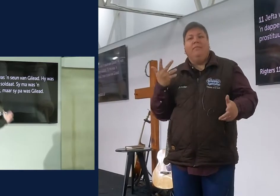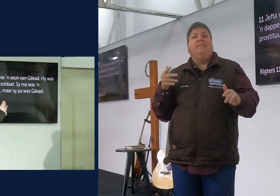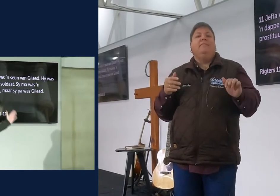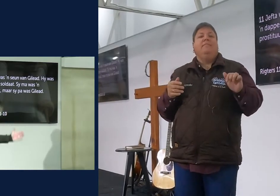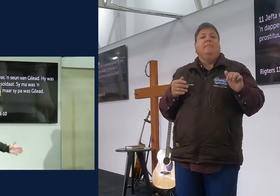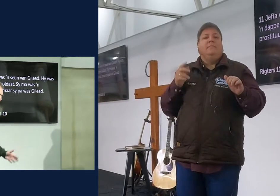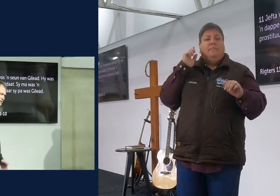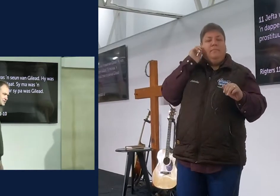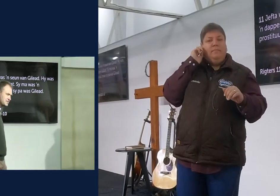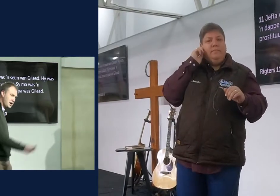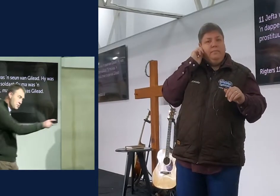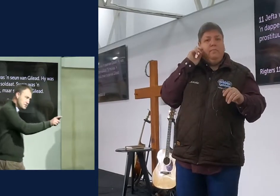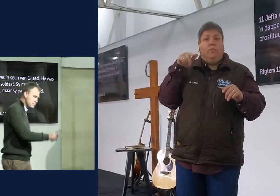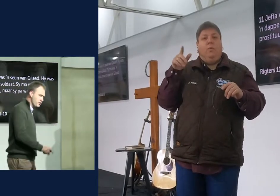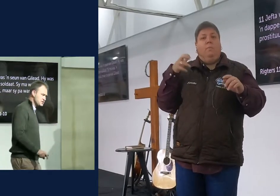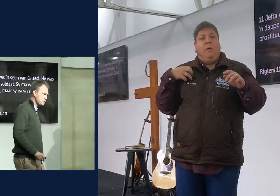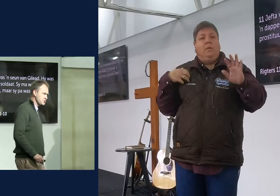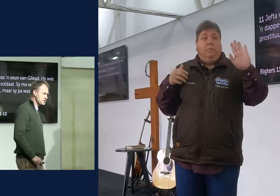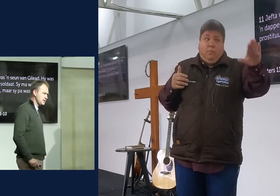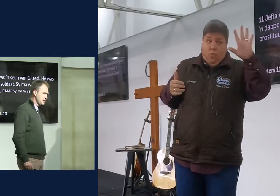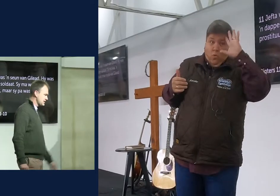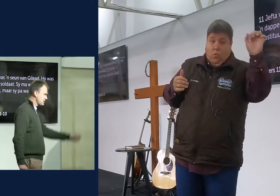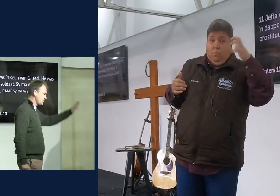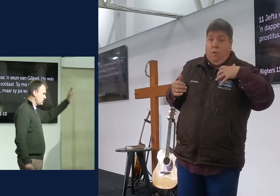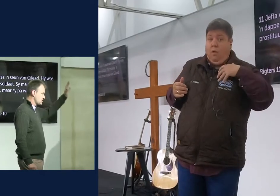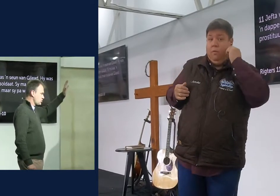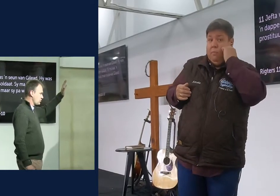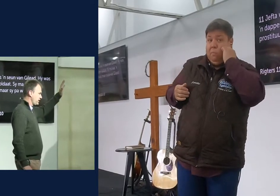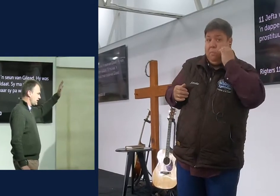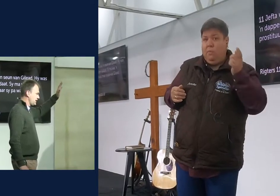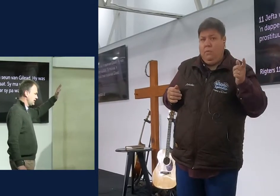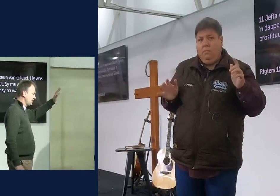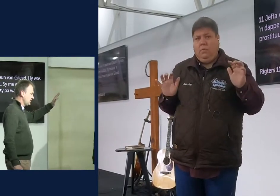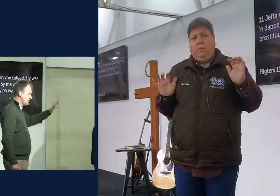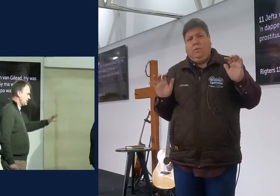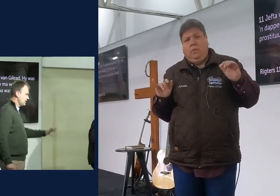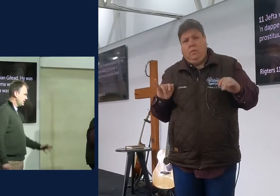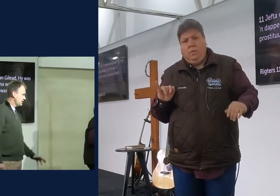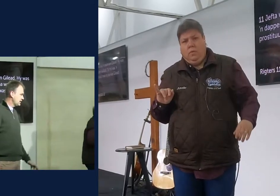naaf wat, sof iemand jou klap gee om te sê, maar sy ma was een prostituit, is dit al klaar, skok vir jy?